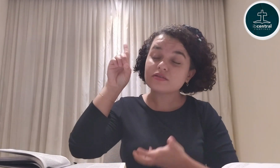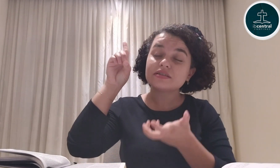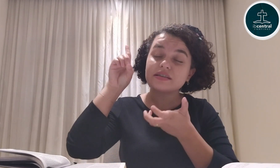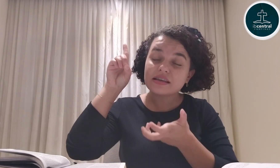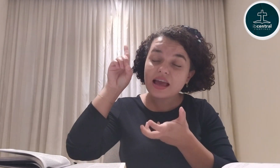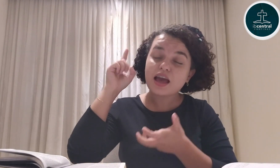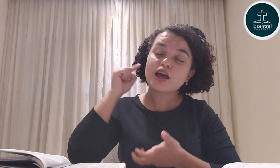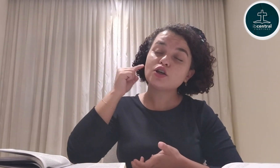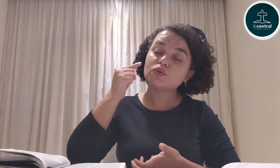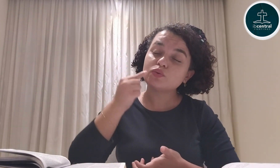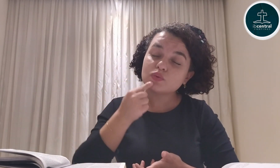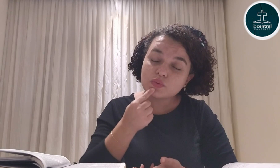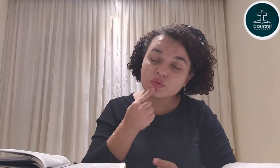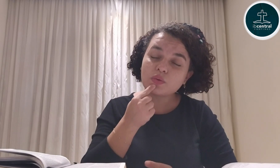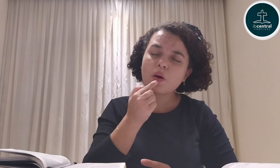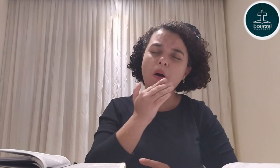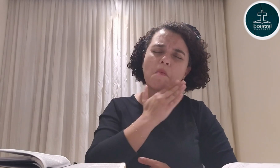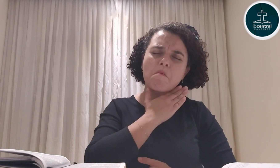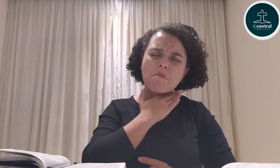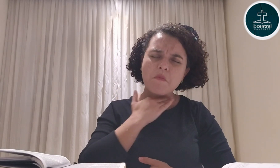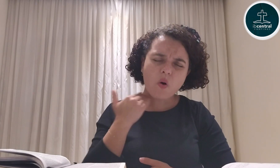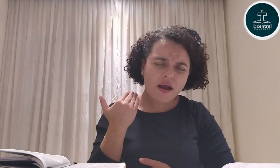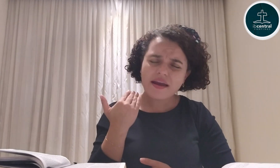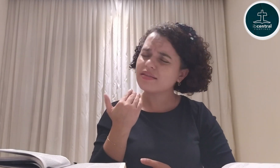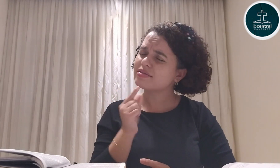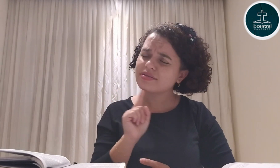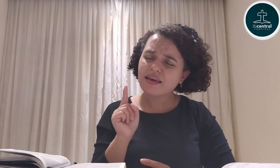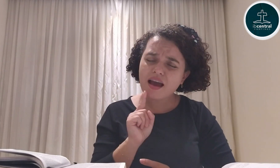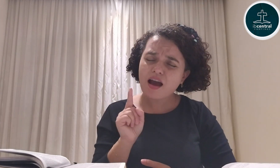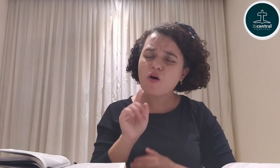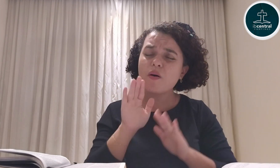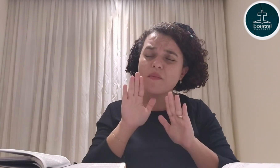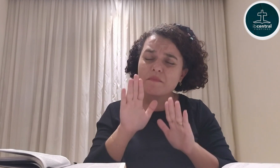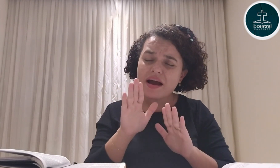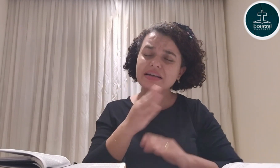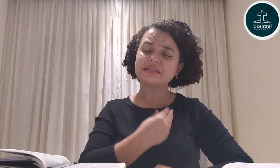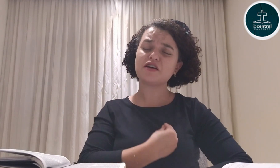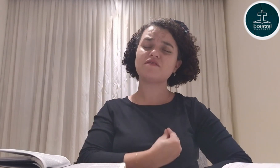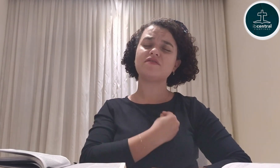ama a pessoa surda e que Deus quer se relacionar com os surdos.